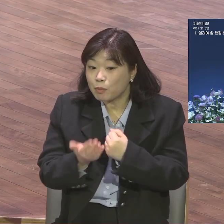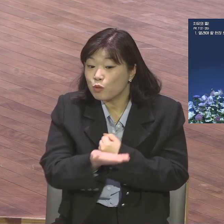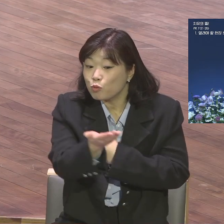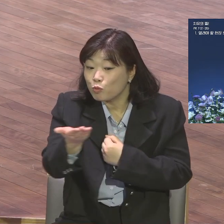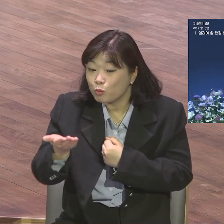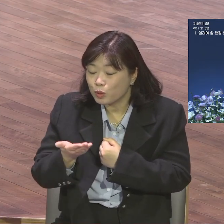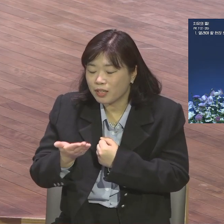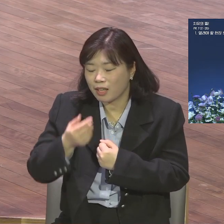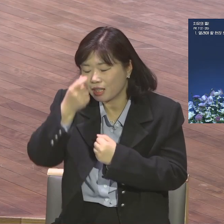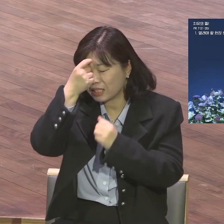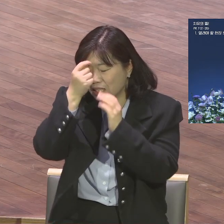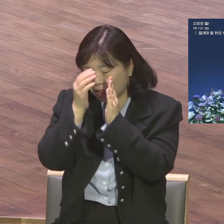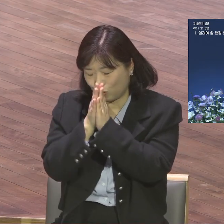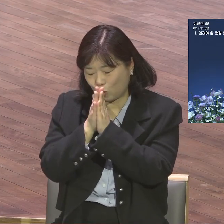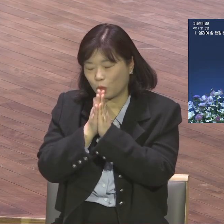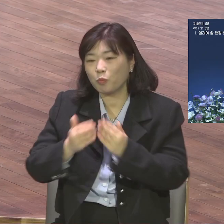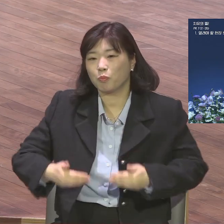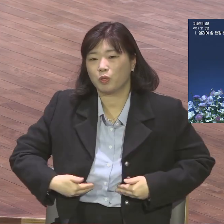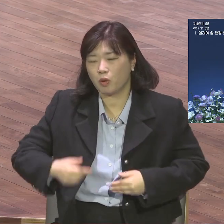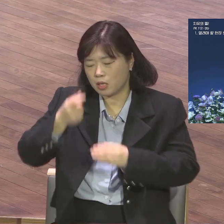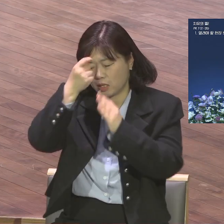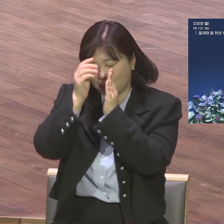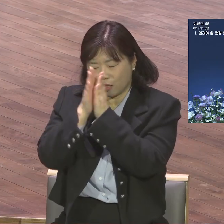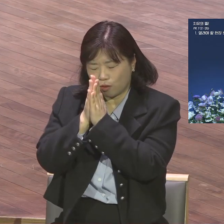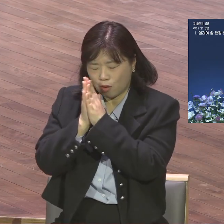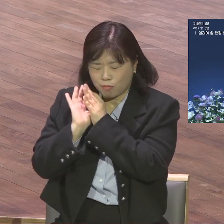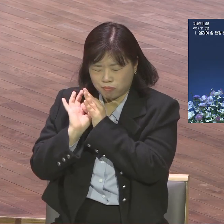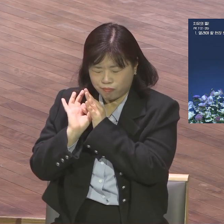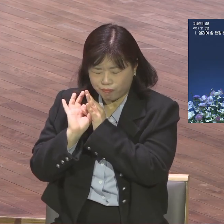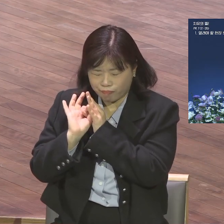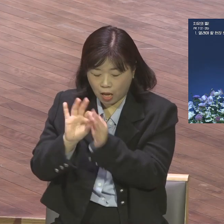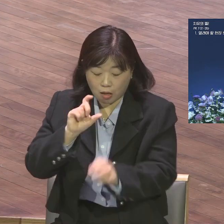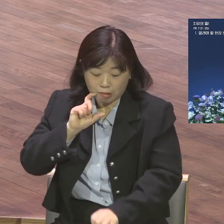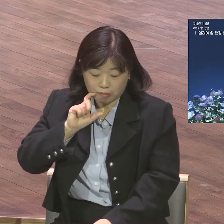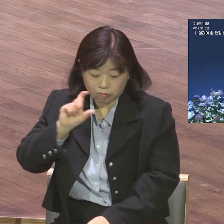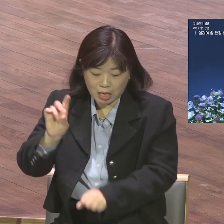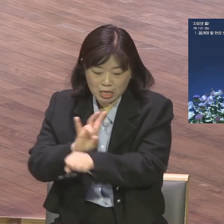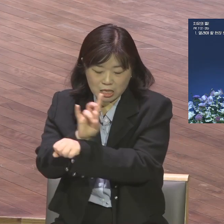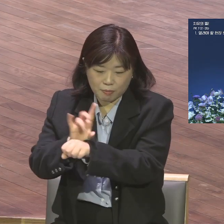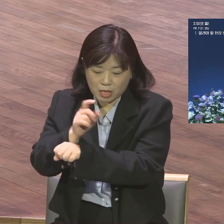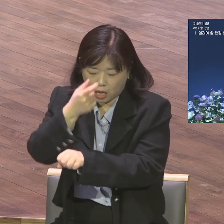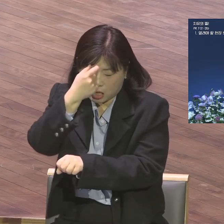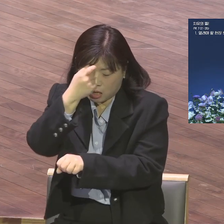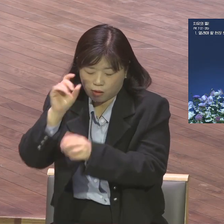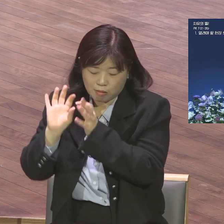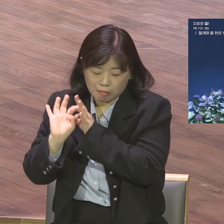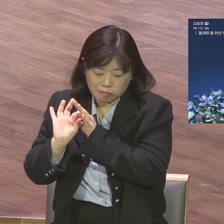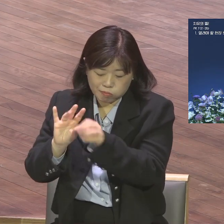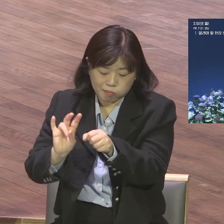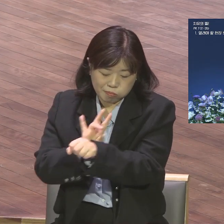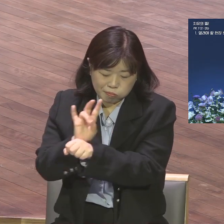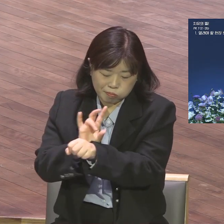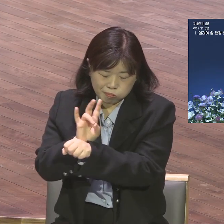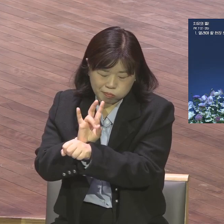25. 이 기도 능력을 힘입어서 언약적 도전할 때 인생 작품이 만들어진다.